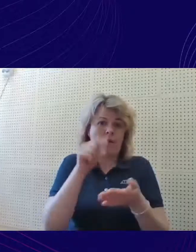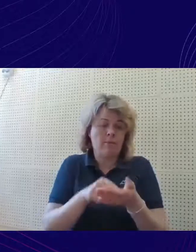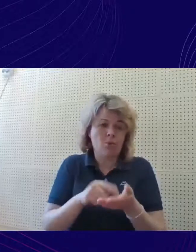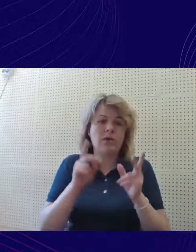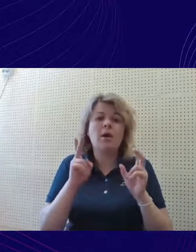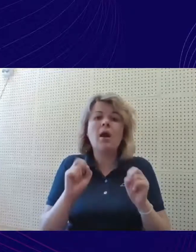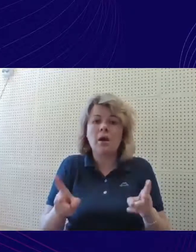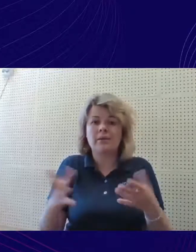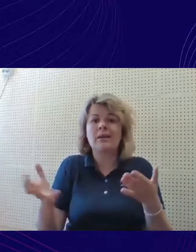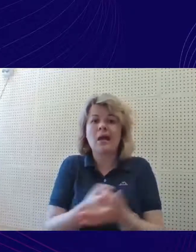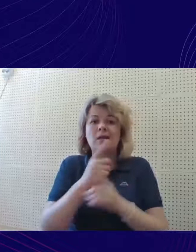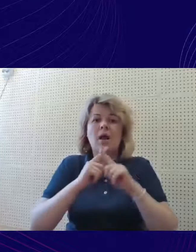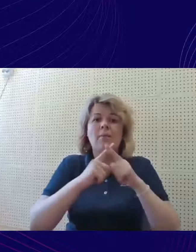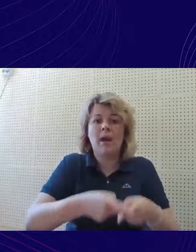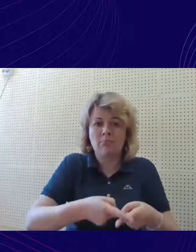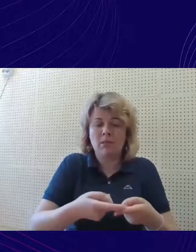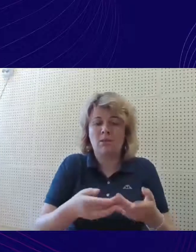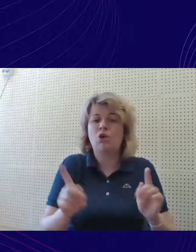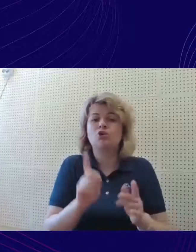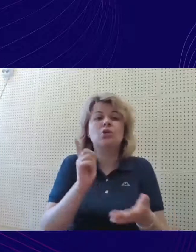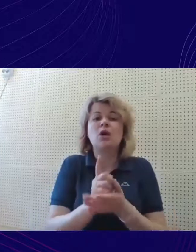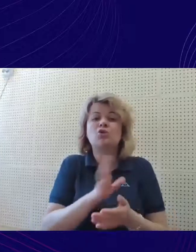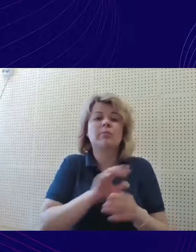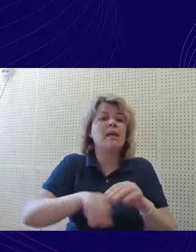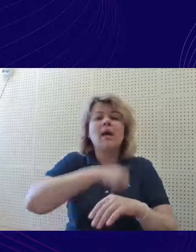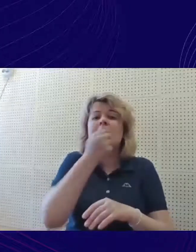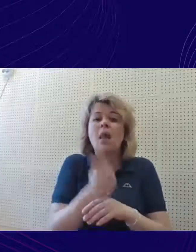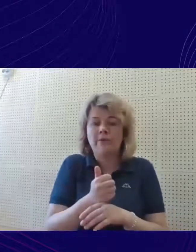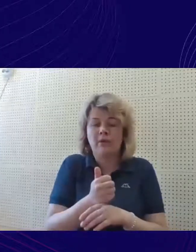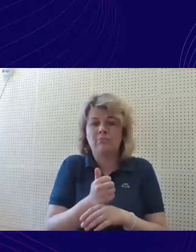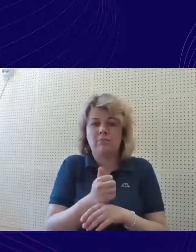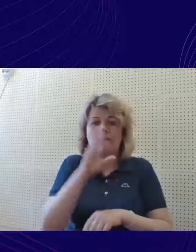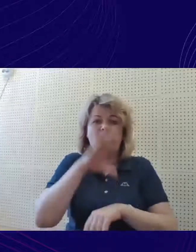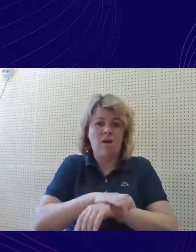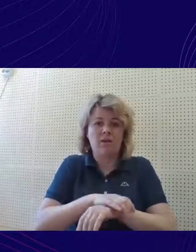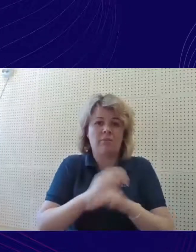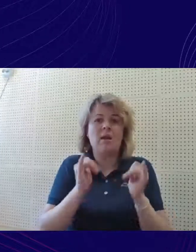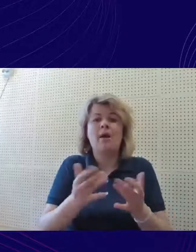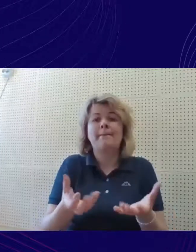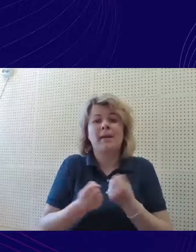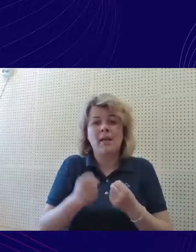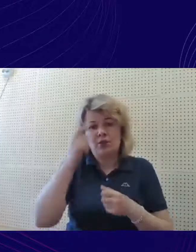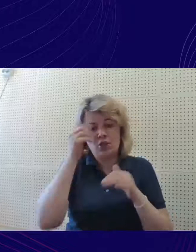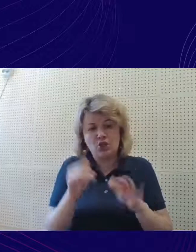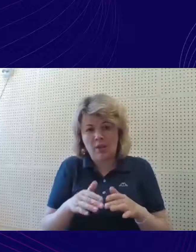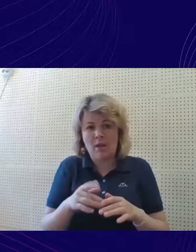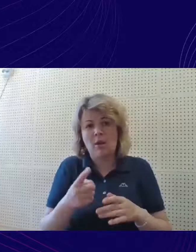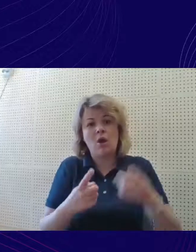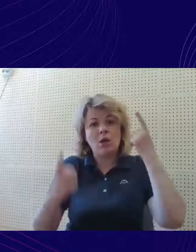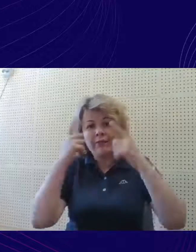должно быть главным фактором для принятия решения, творческий результат или